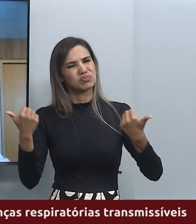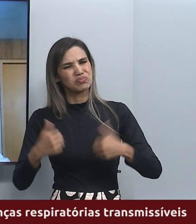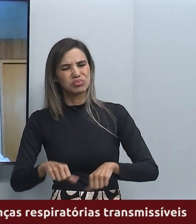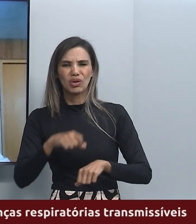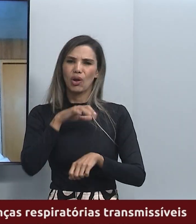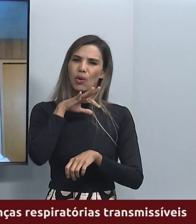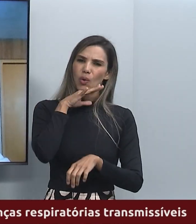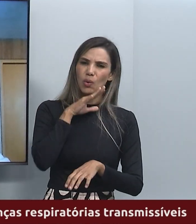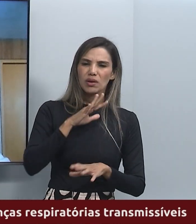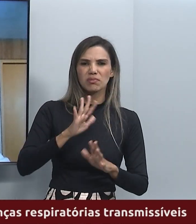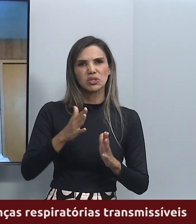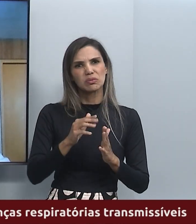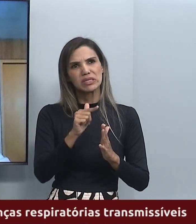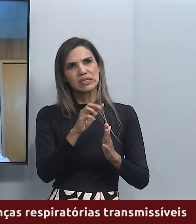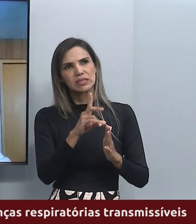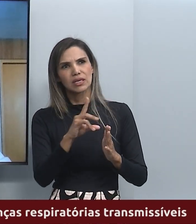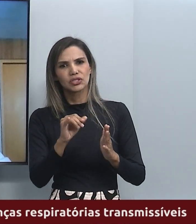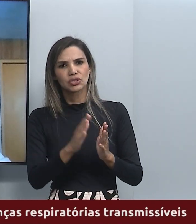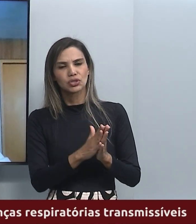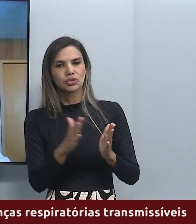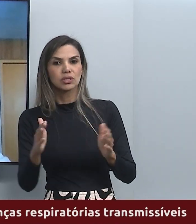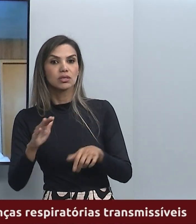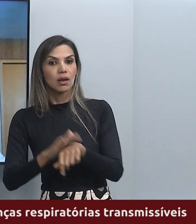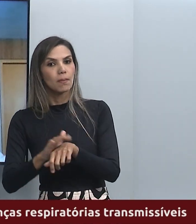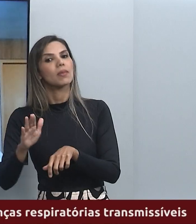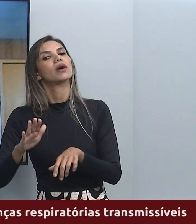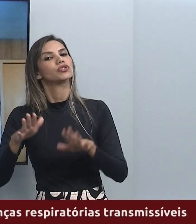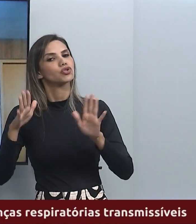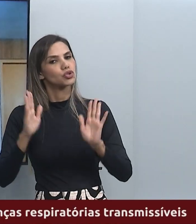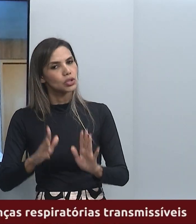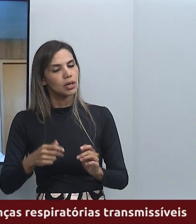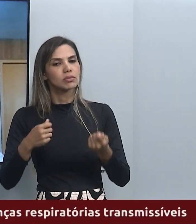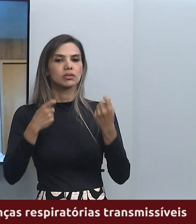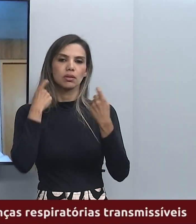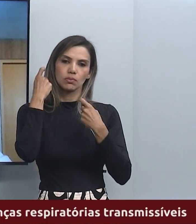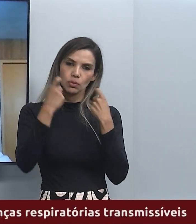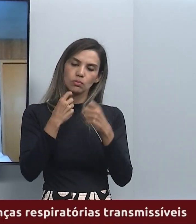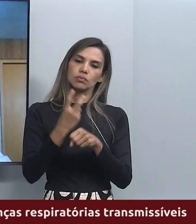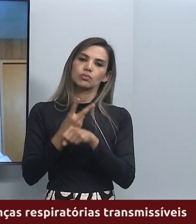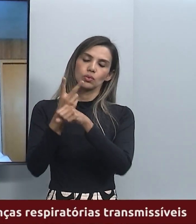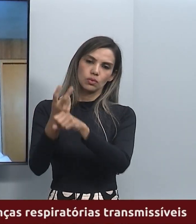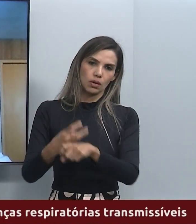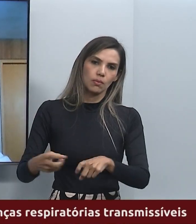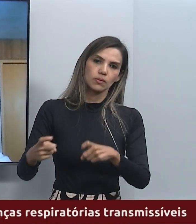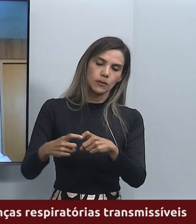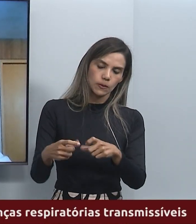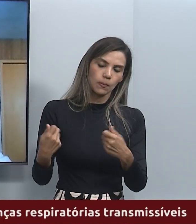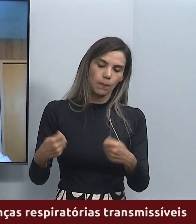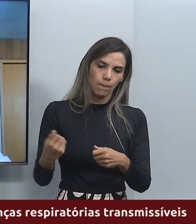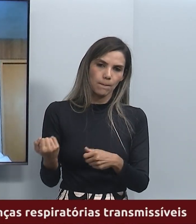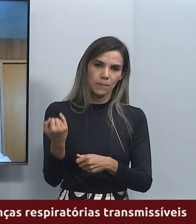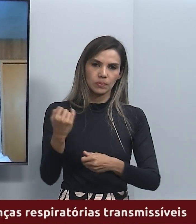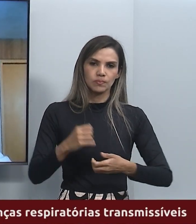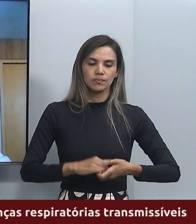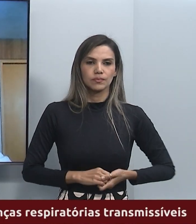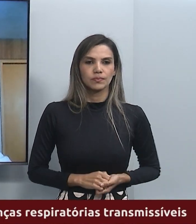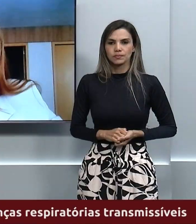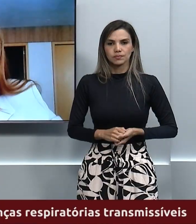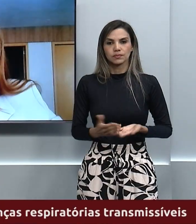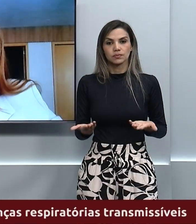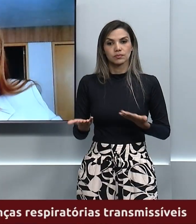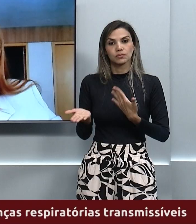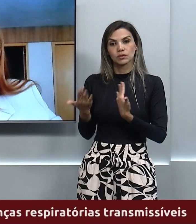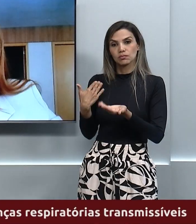prazo de no máximo entre 7 dias ou mais, aí já tem que procurar uma assistência médica. A gente conversou com